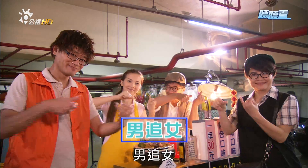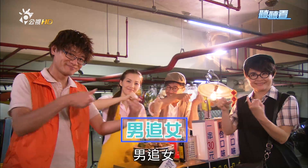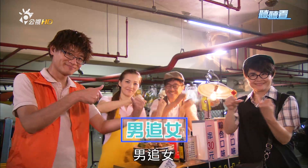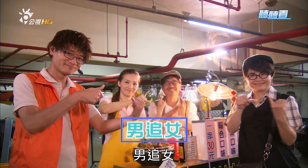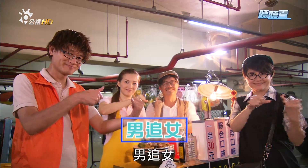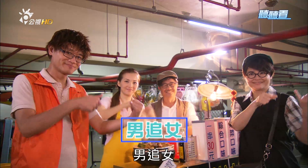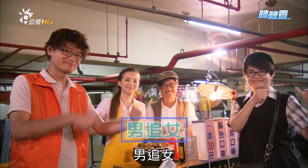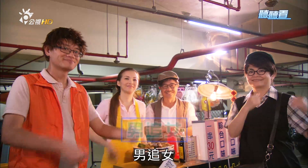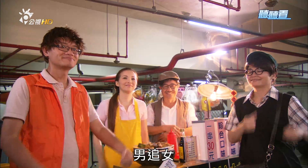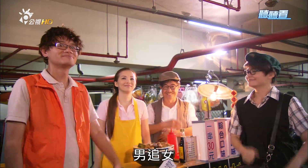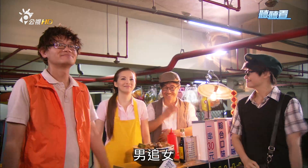追女。